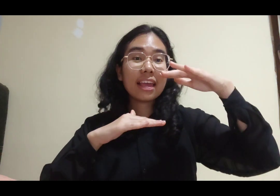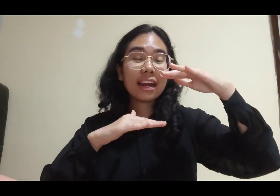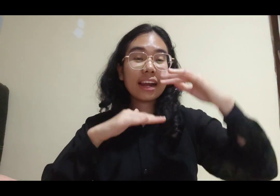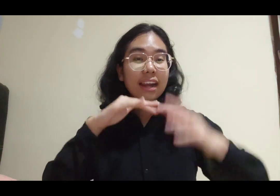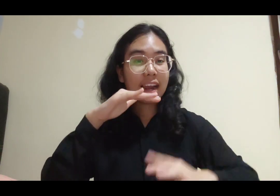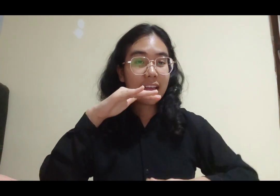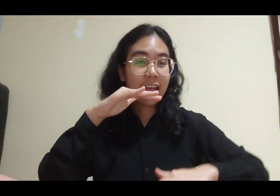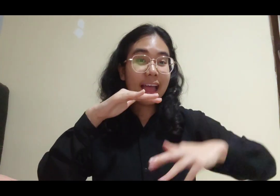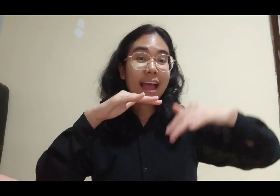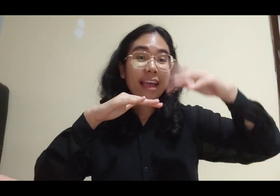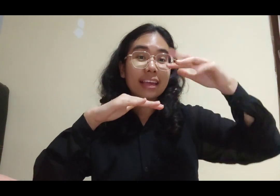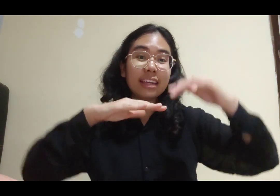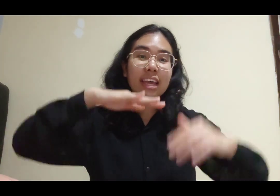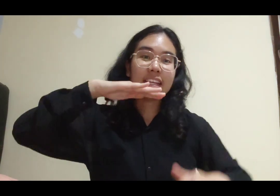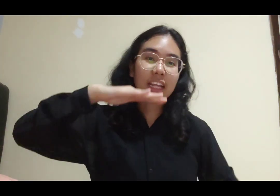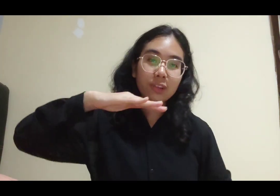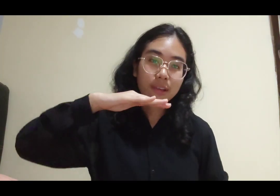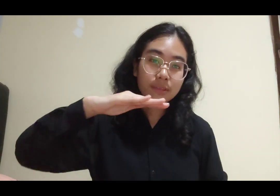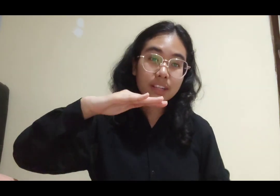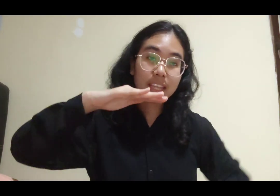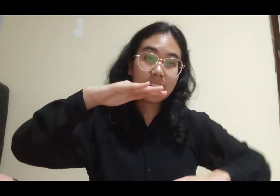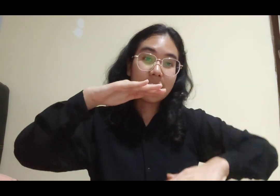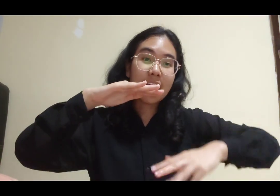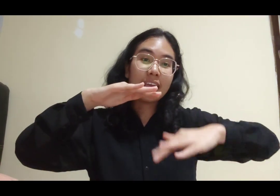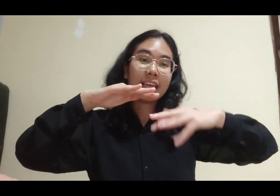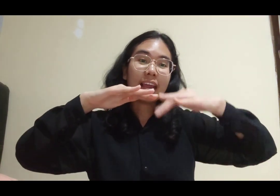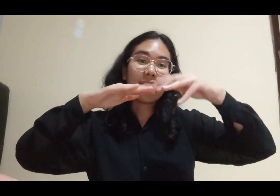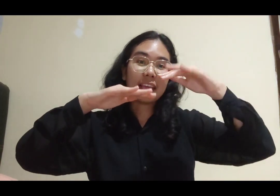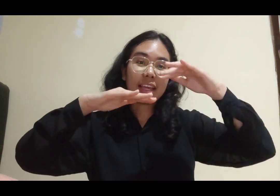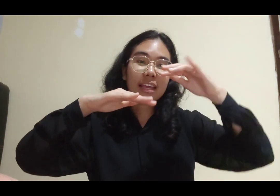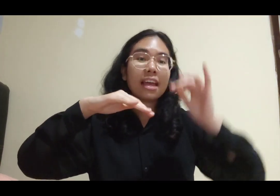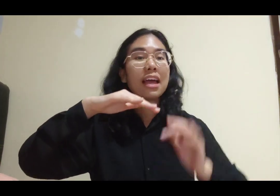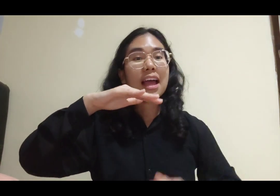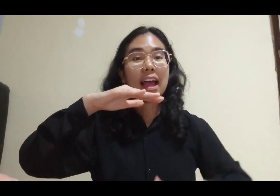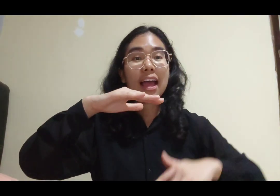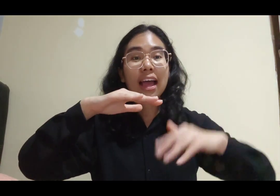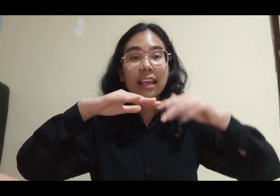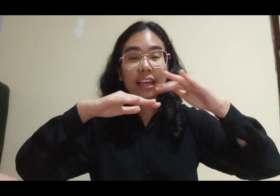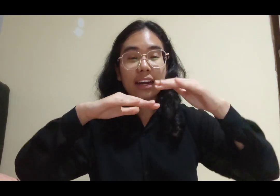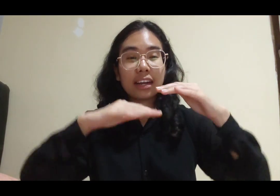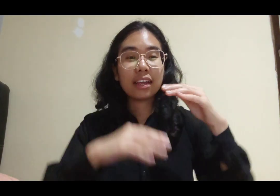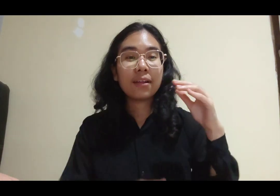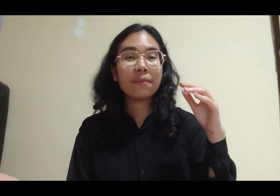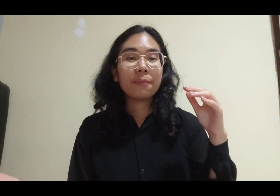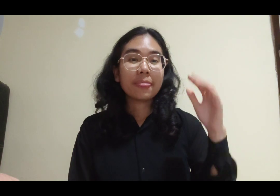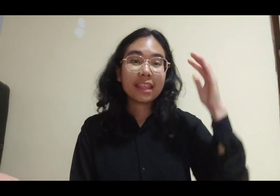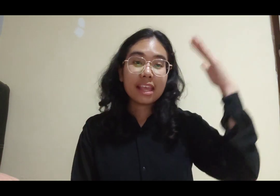air. Jadi ada 1 level dan ada air yang naik. Air.